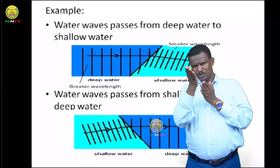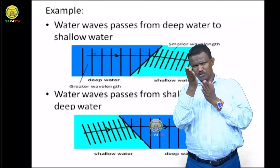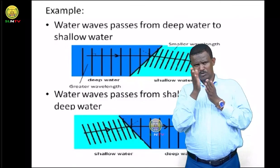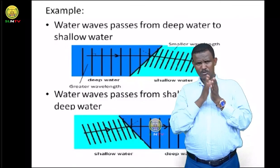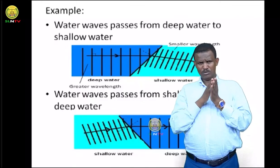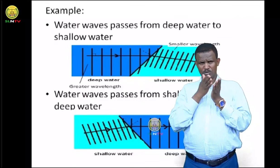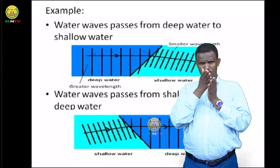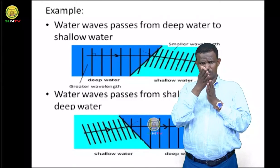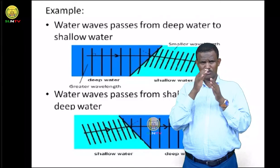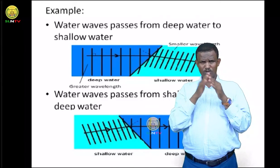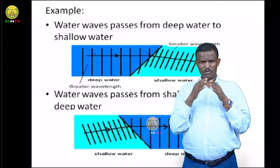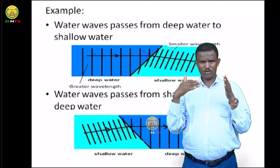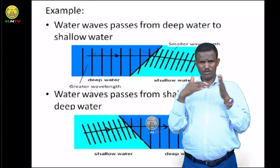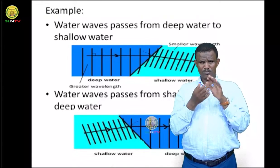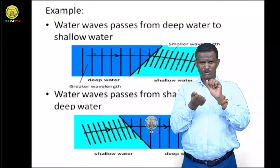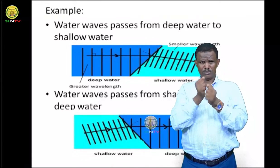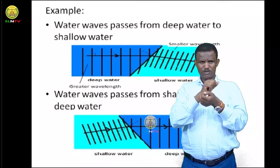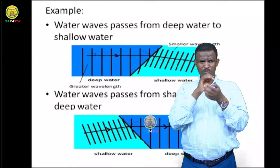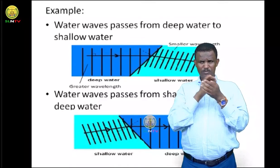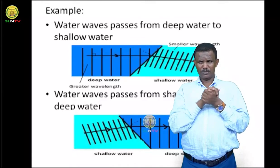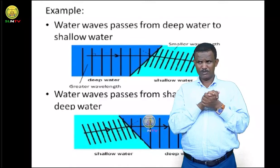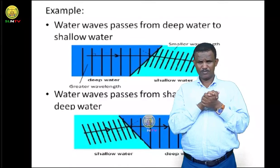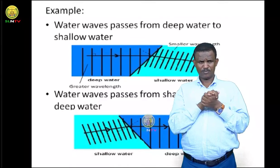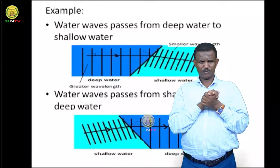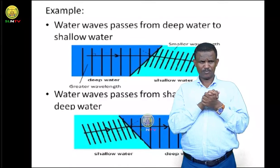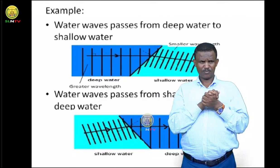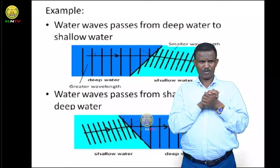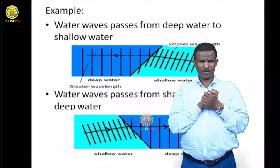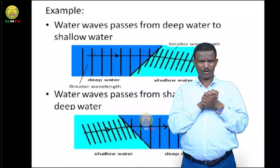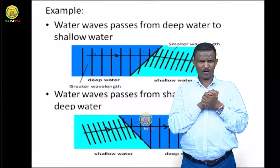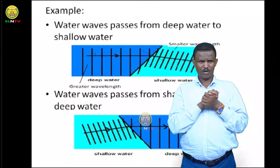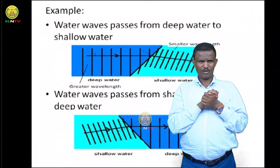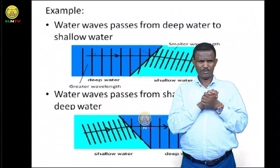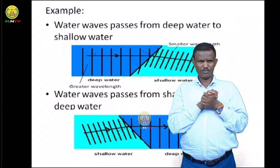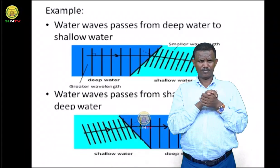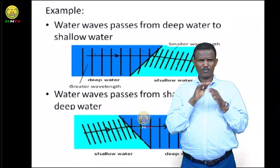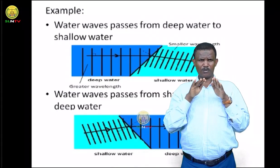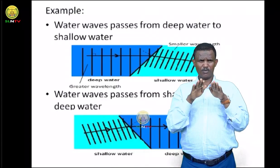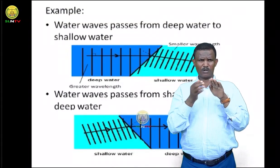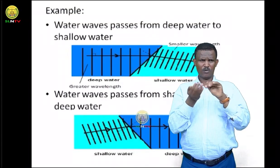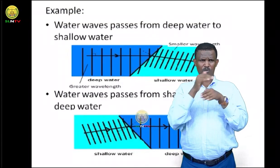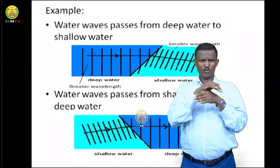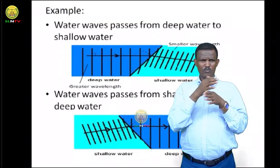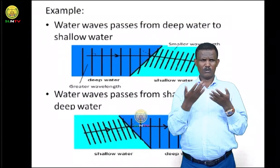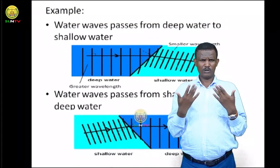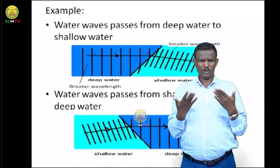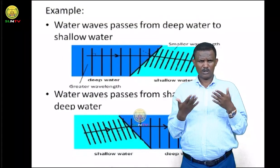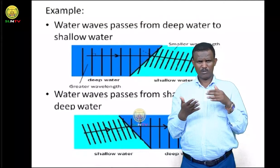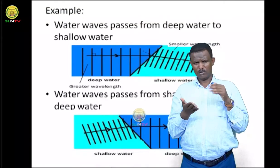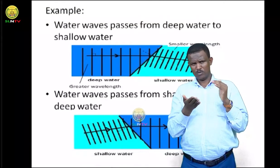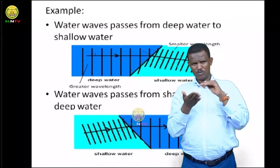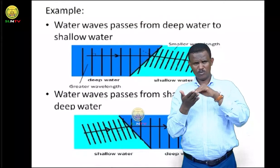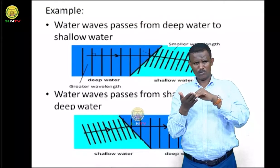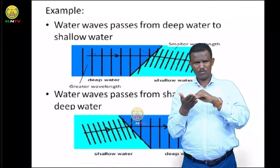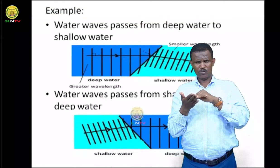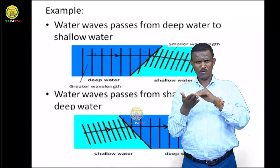markaad sawirkeenna u fiirsato xagga hore waxa wave length-ku qiyaastaas isku jiraan markay u gudbeen another medium-kii kale ee shallow-ga ahaa